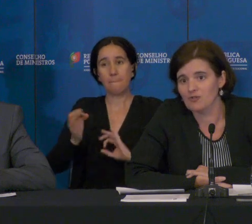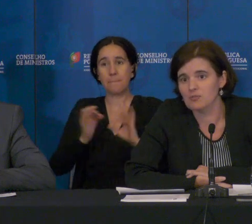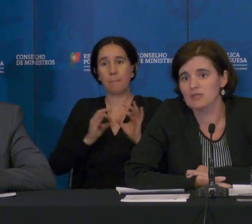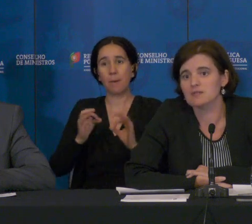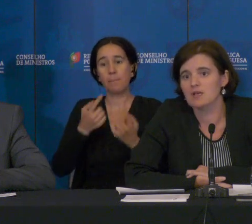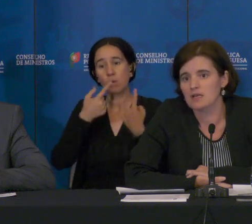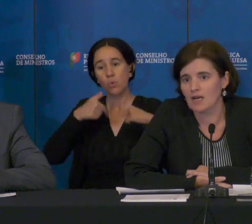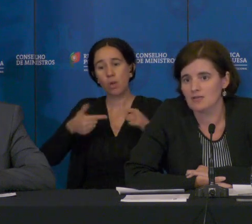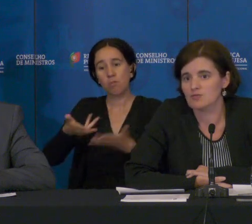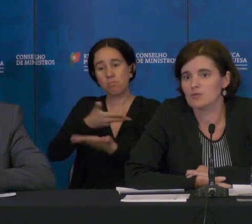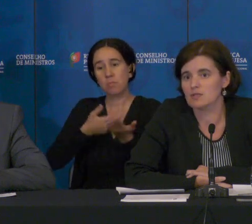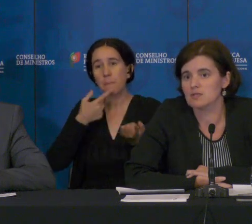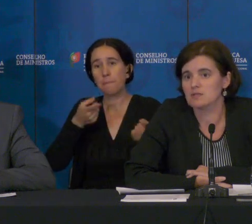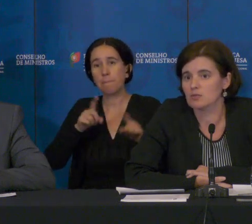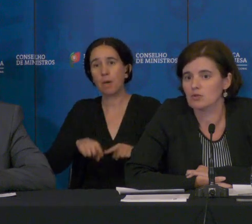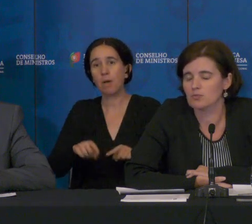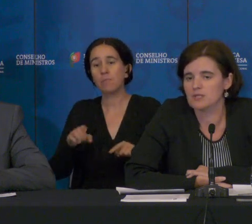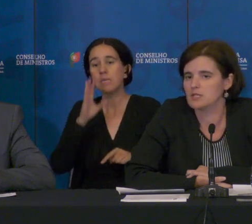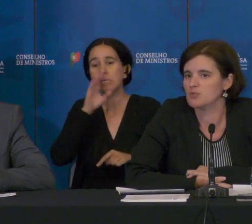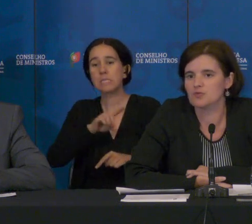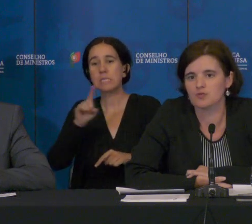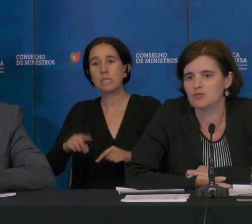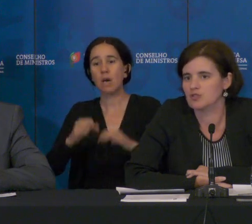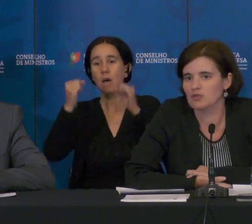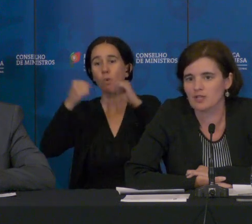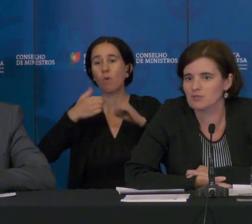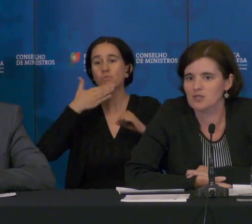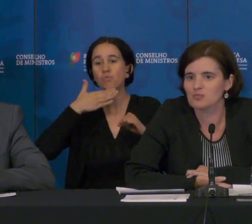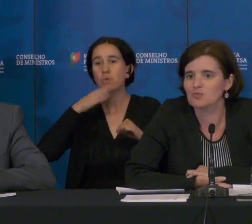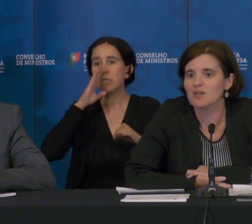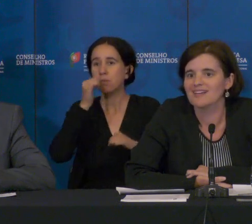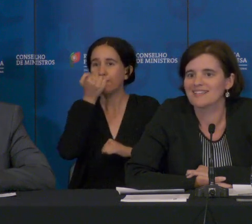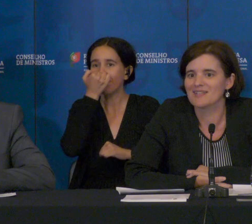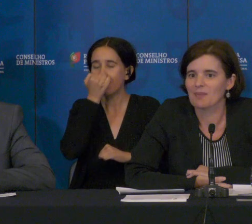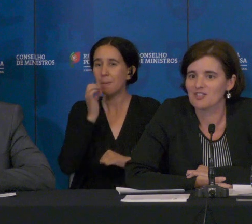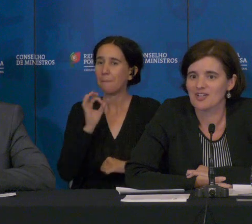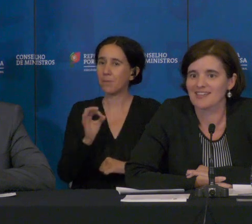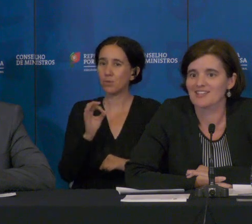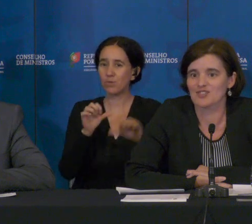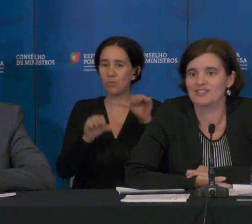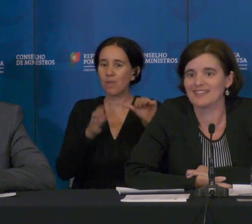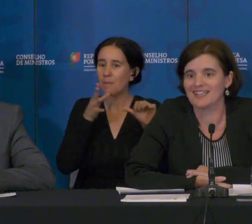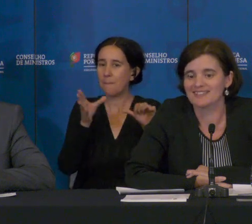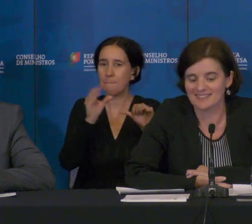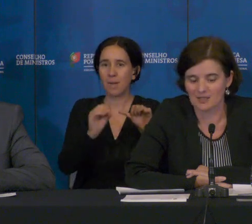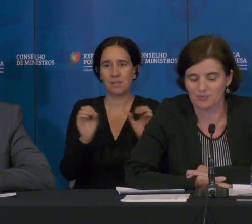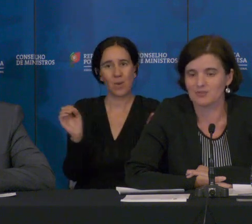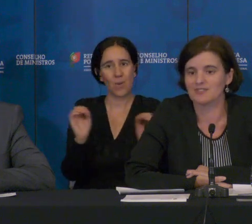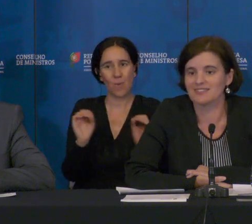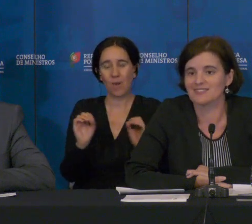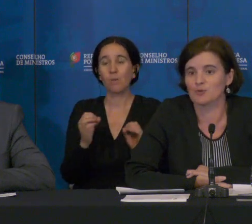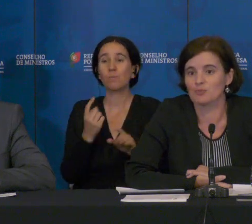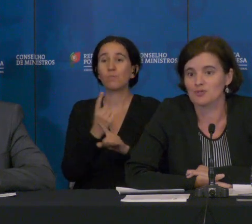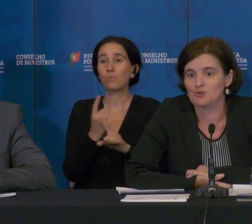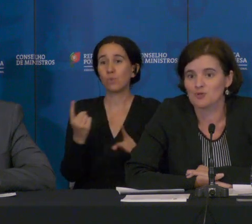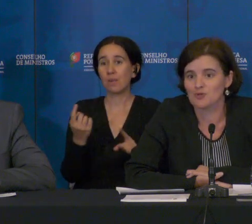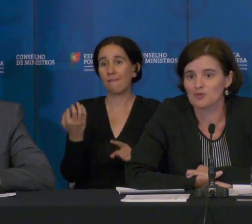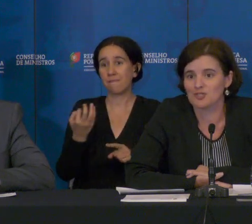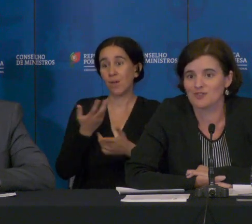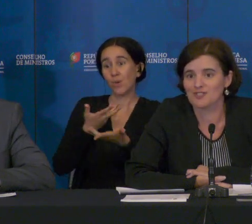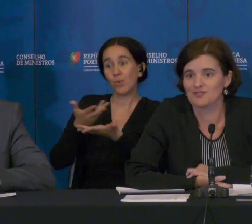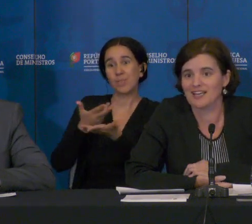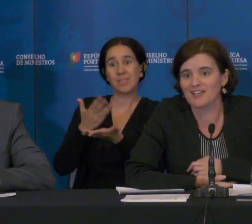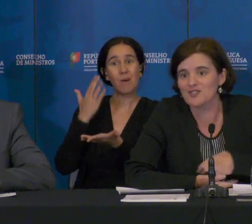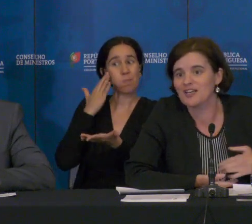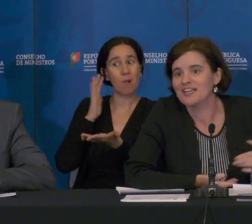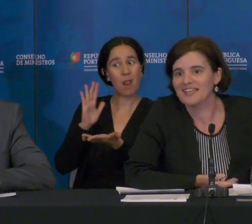reunir novamente caso esse acordo de princípio se frustre. Não tenho mesmo mais nada a acrescentar, até porque, como as negociações estão